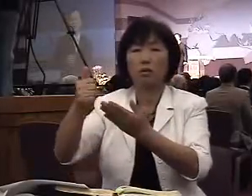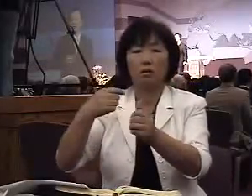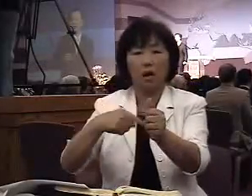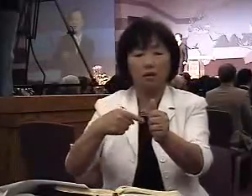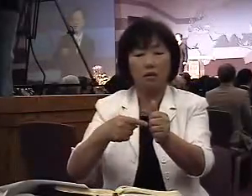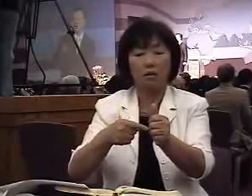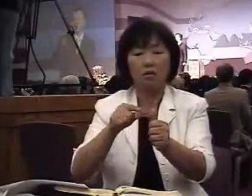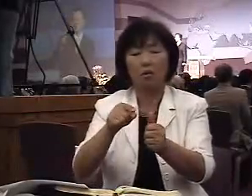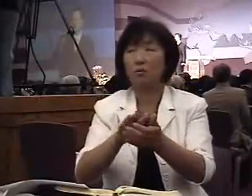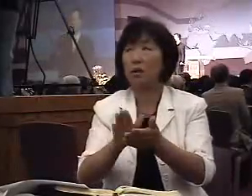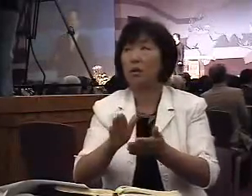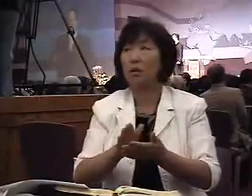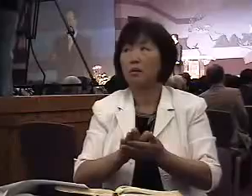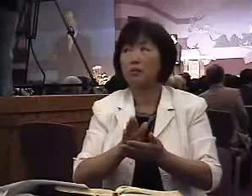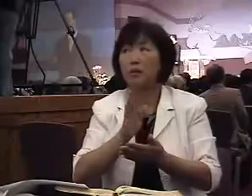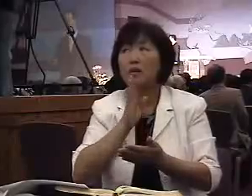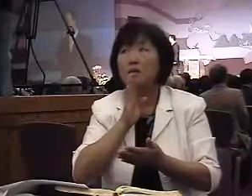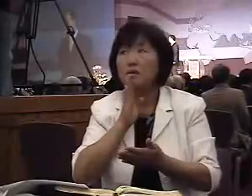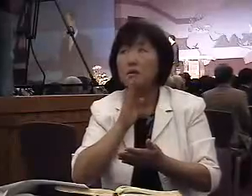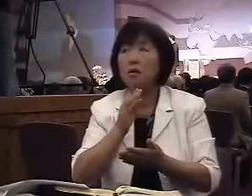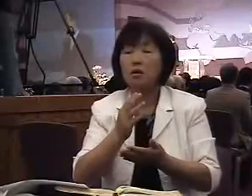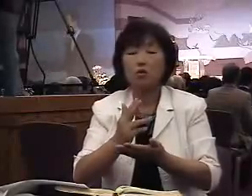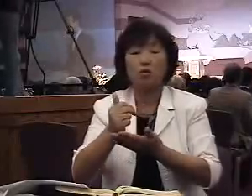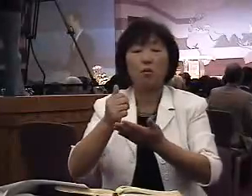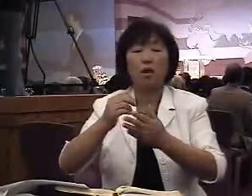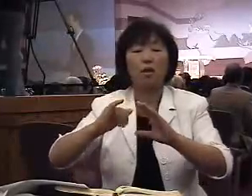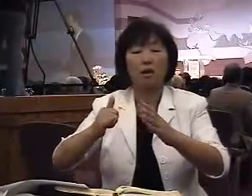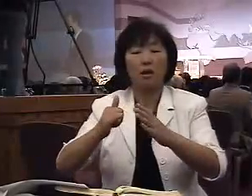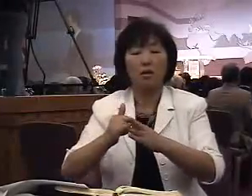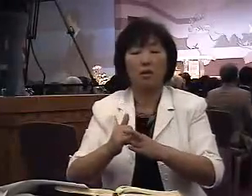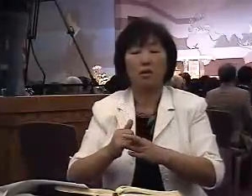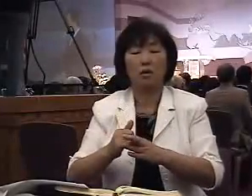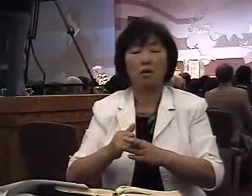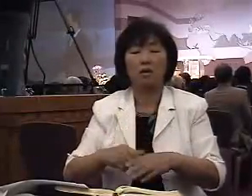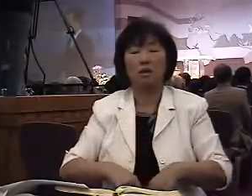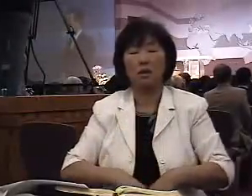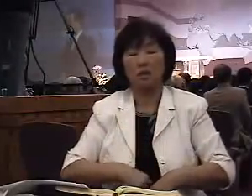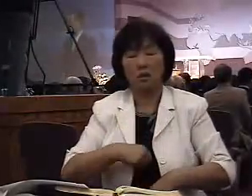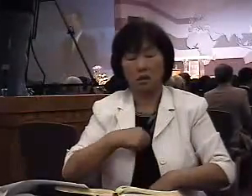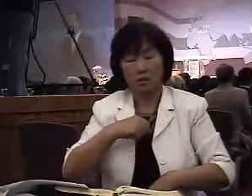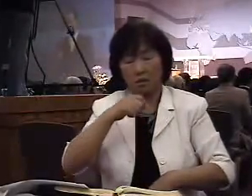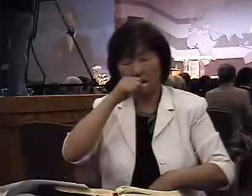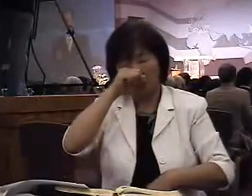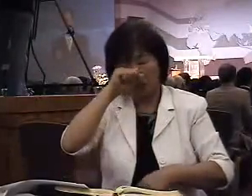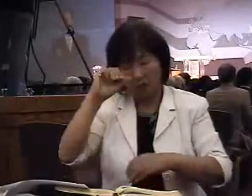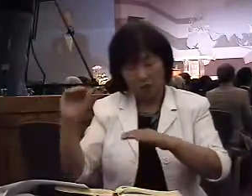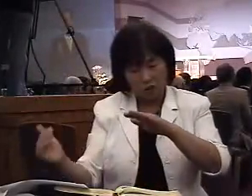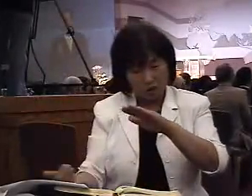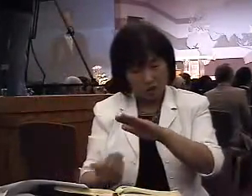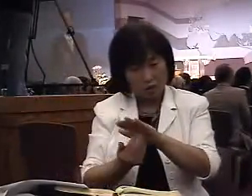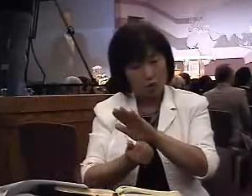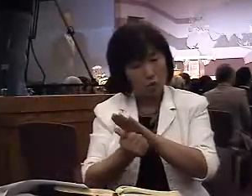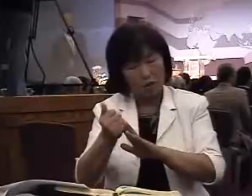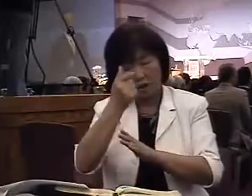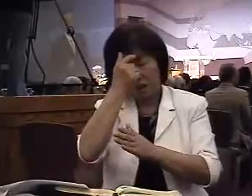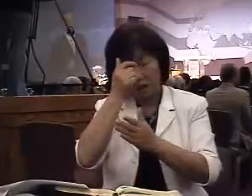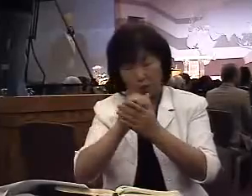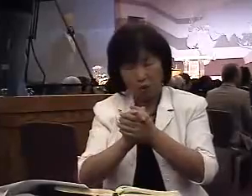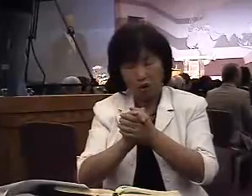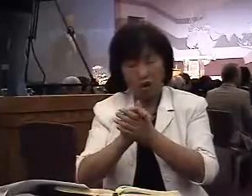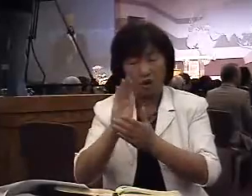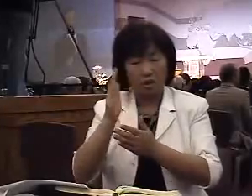이게 바로 주님의 나라와 주님의 의가 이루어지기를 소망하는 기도가 되는